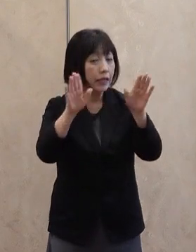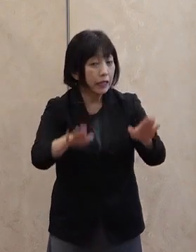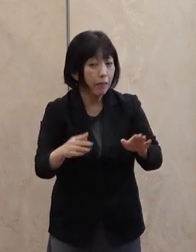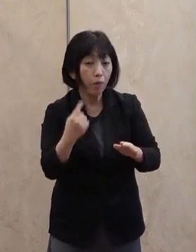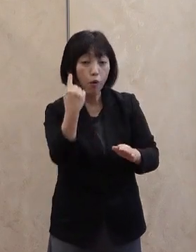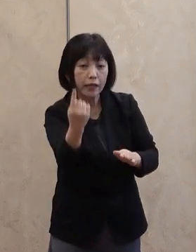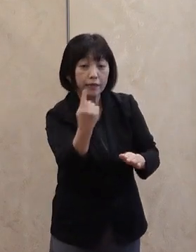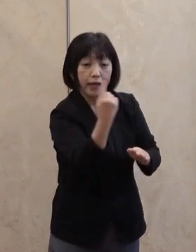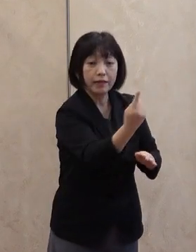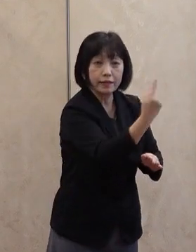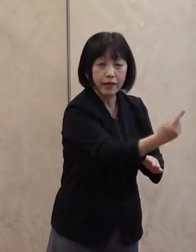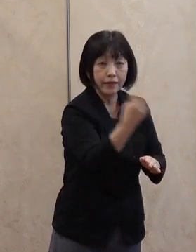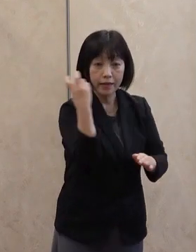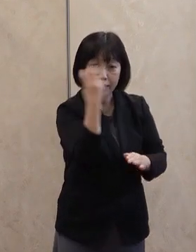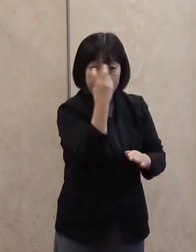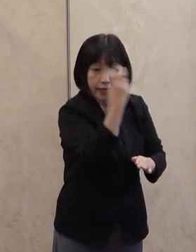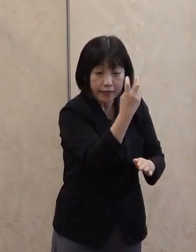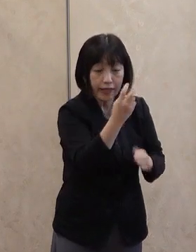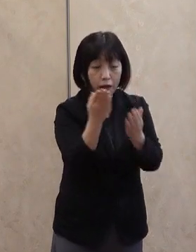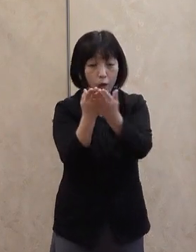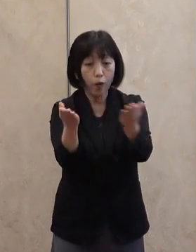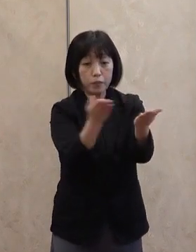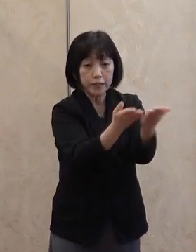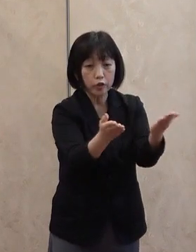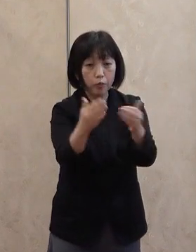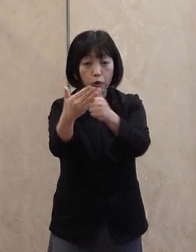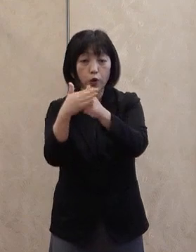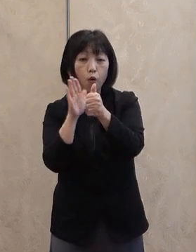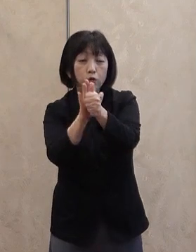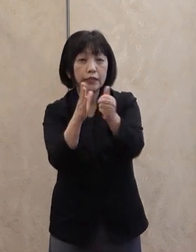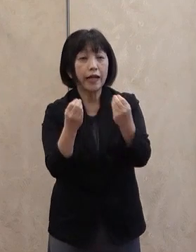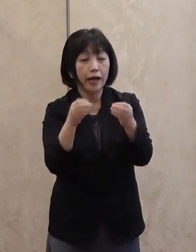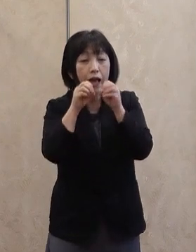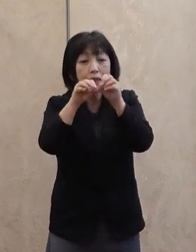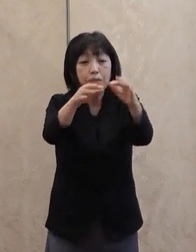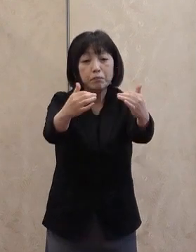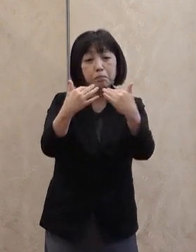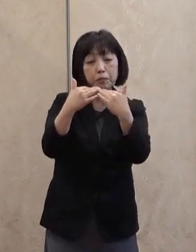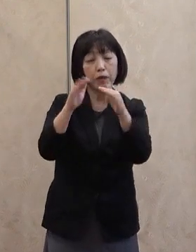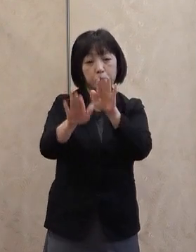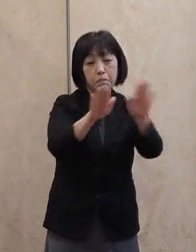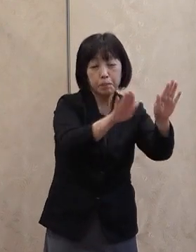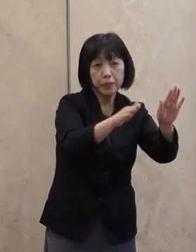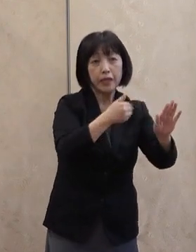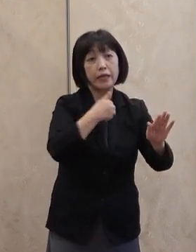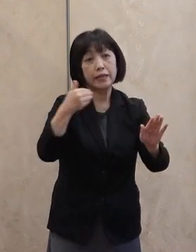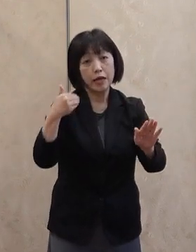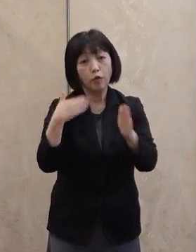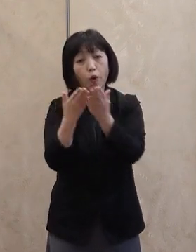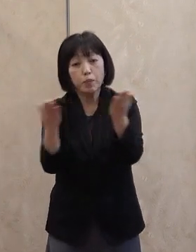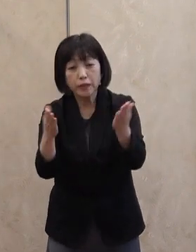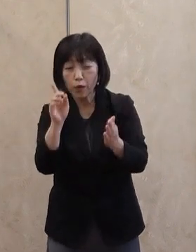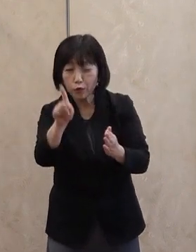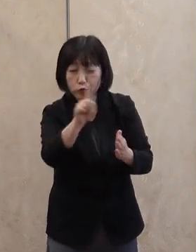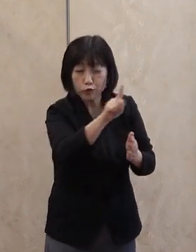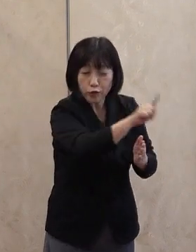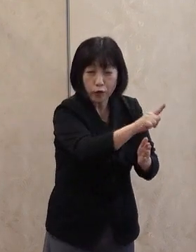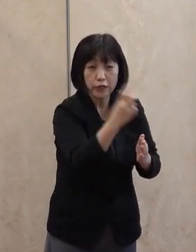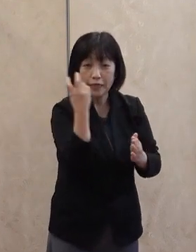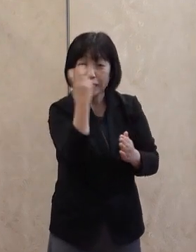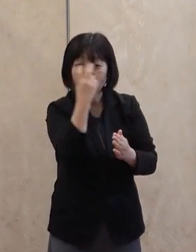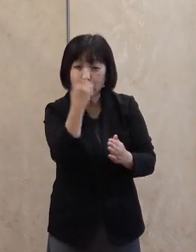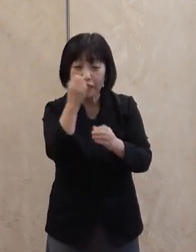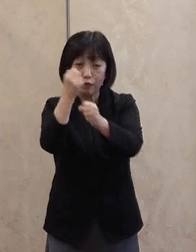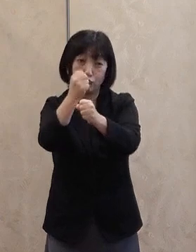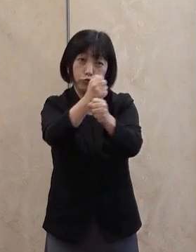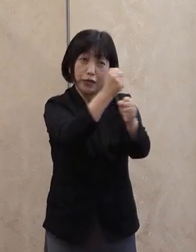店と協力をしながら飛沫感染に強い飲食の場作りを一店舗一本やっていく、言っているので、まさにその